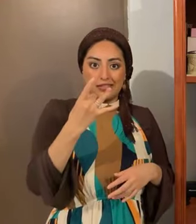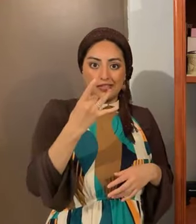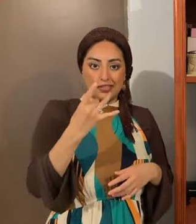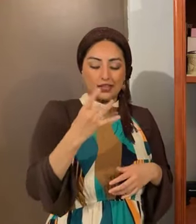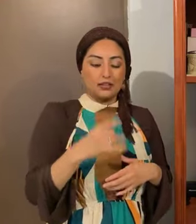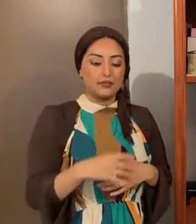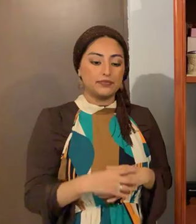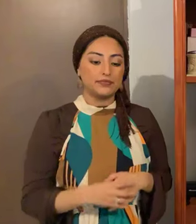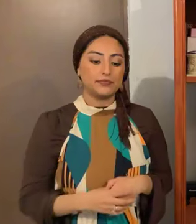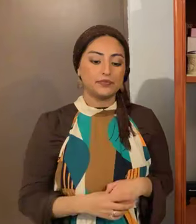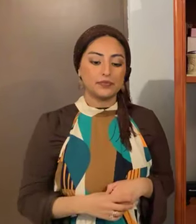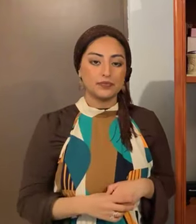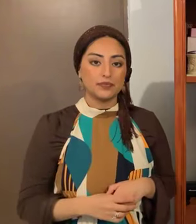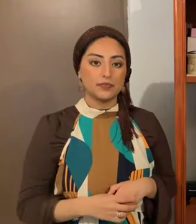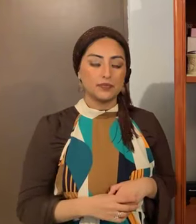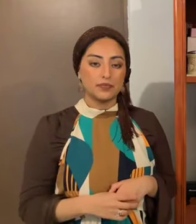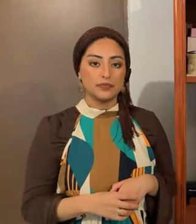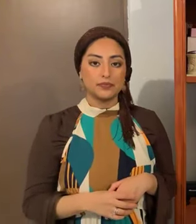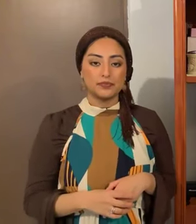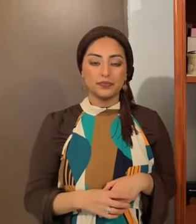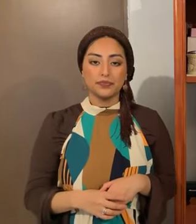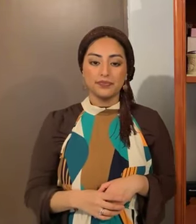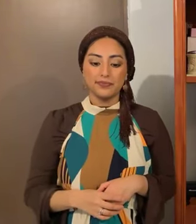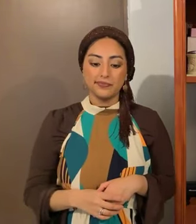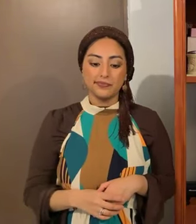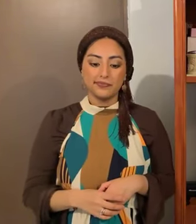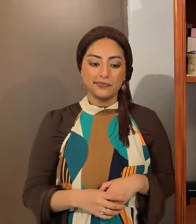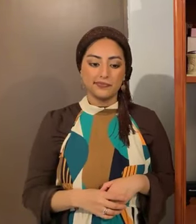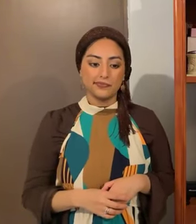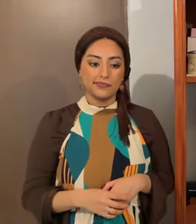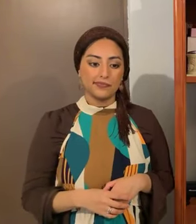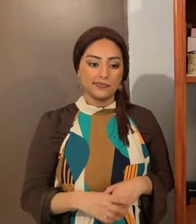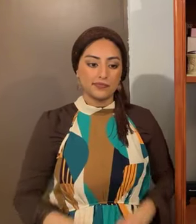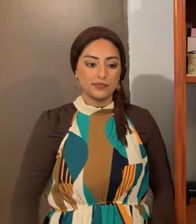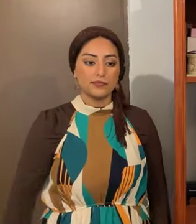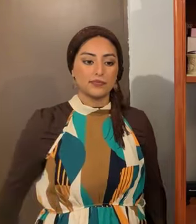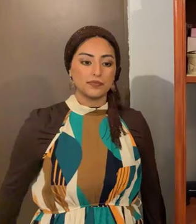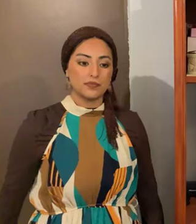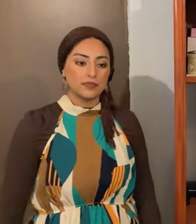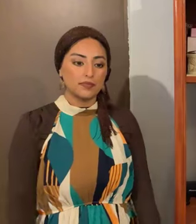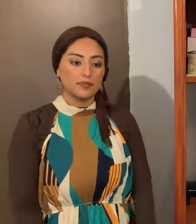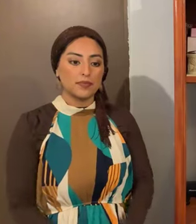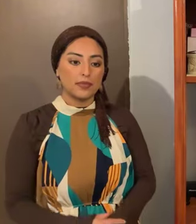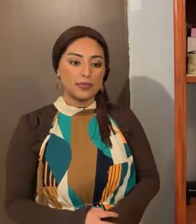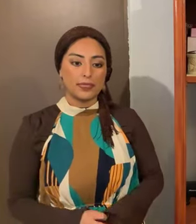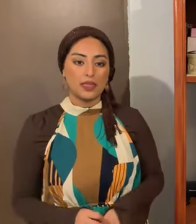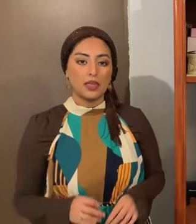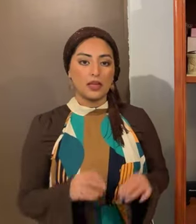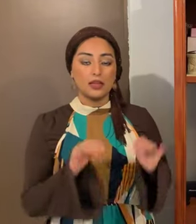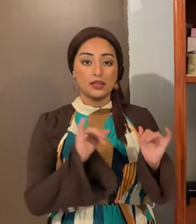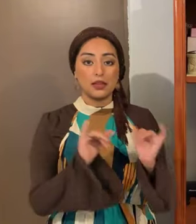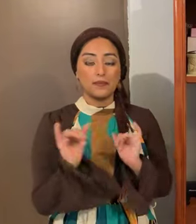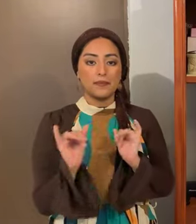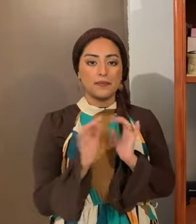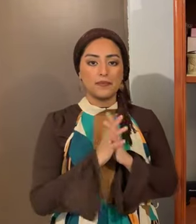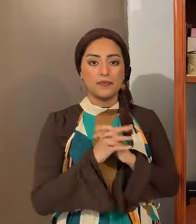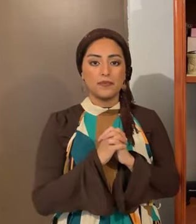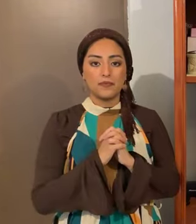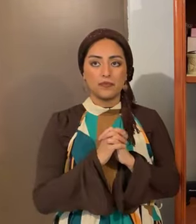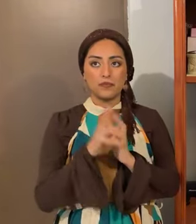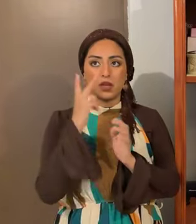ver a qué se refiere. Bendito es el Abacadosh. Y vamos a leer también, vamos